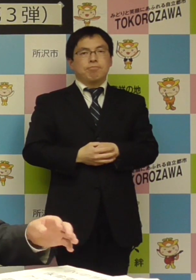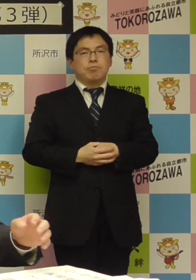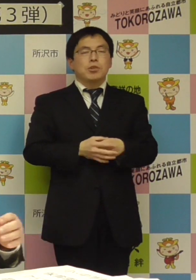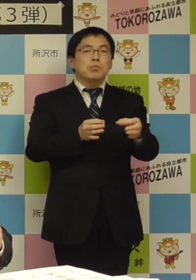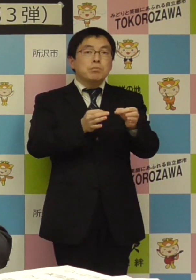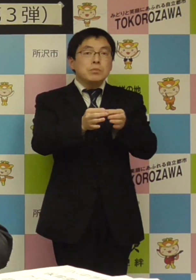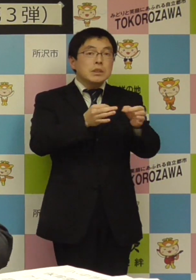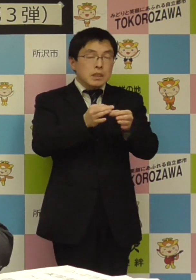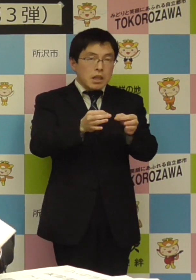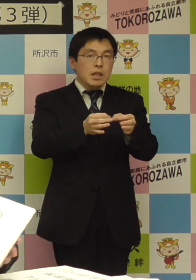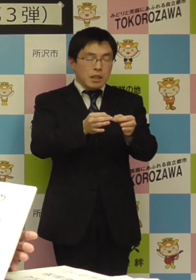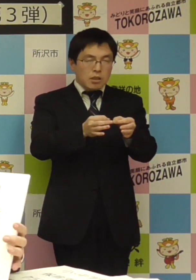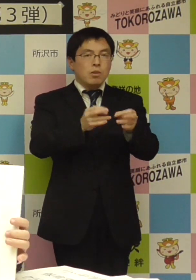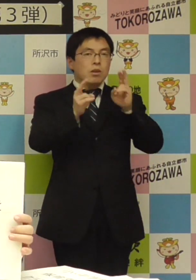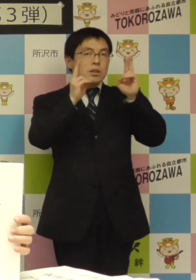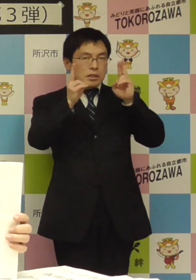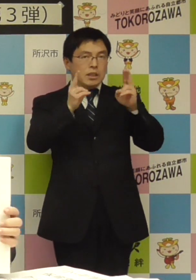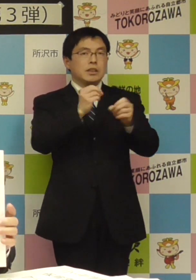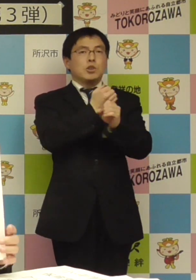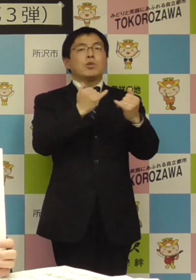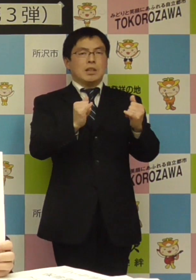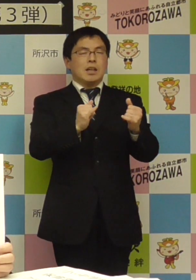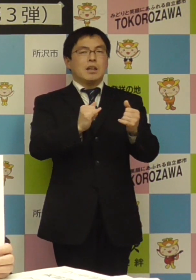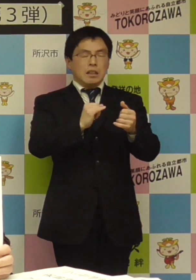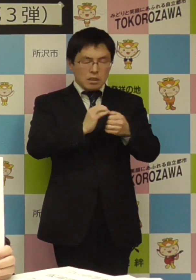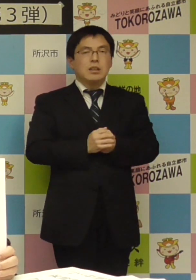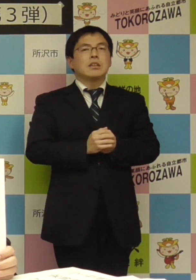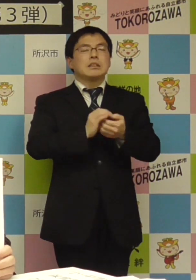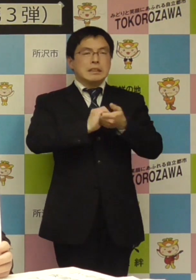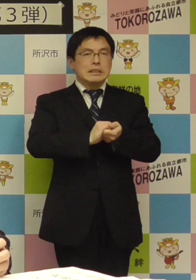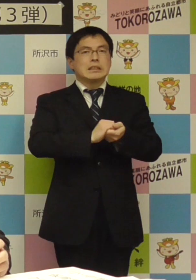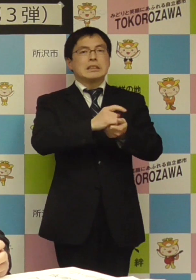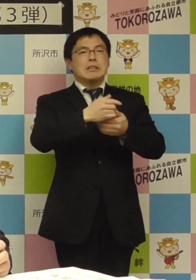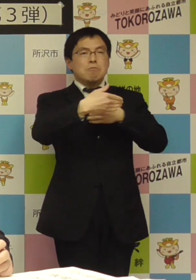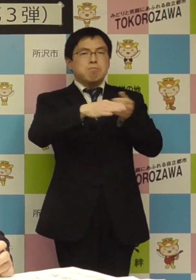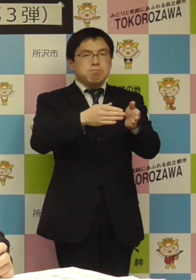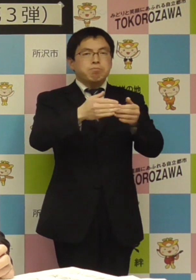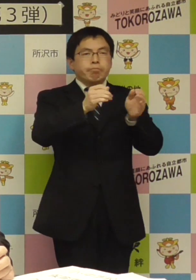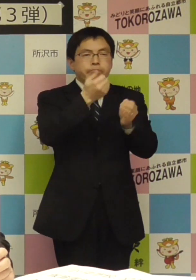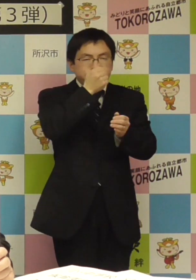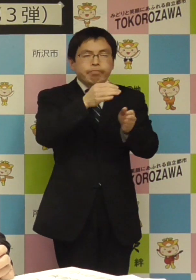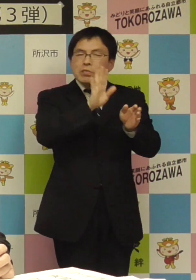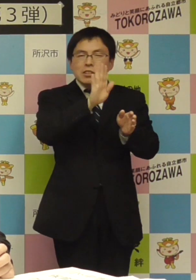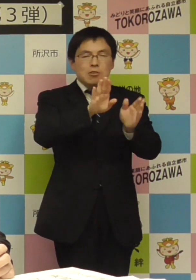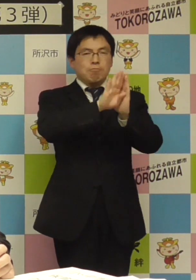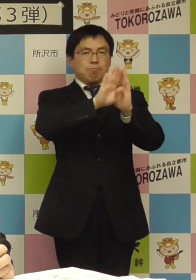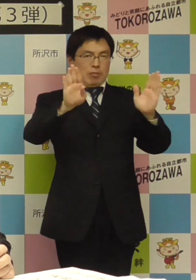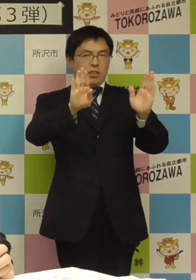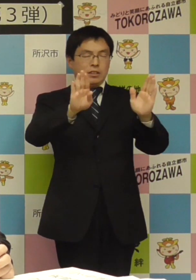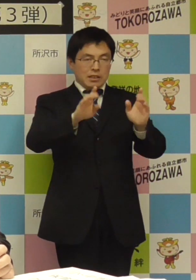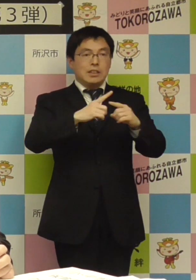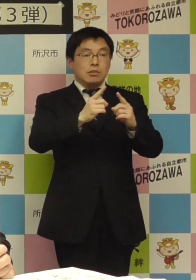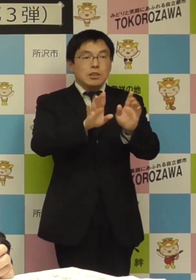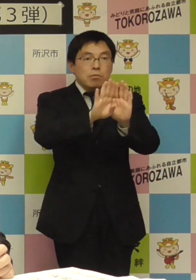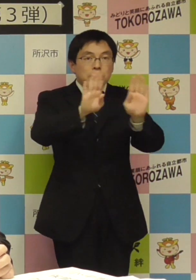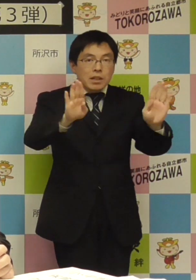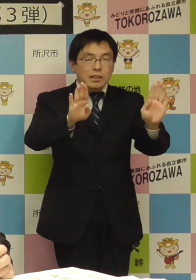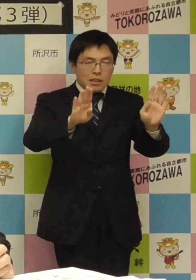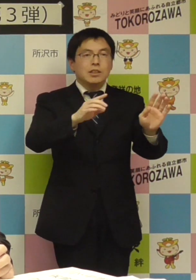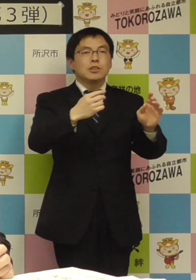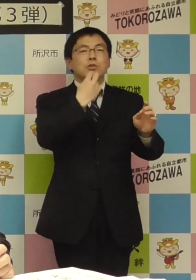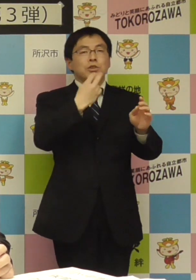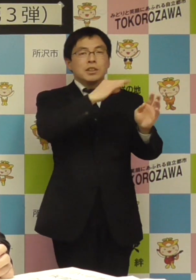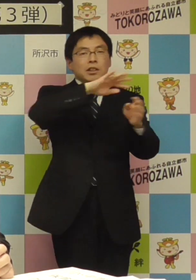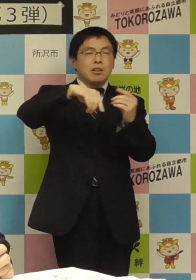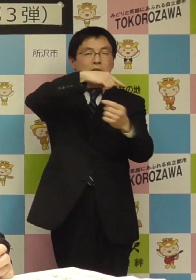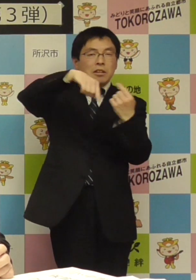お店を営む事業者は、ぜひ、窓や出入り口を開けて、しっかりと換気をお願い